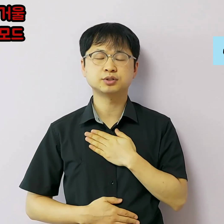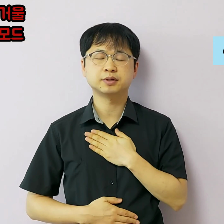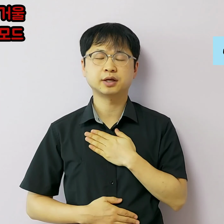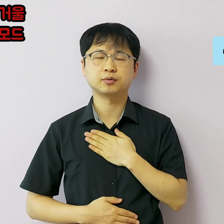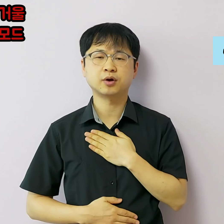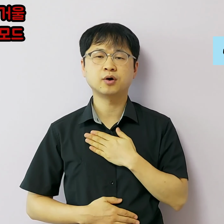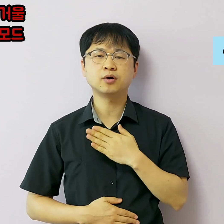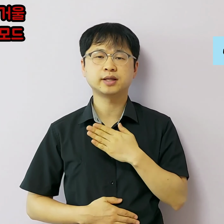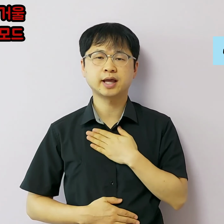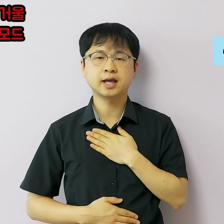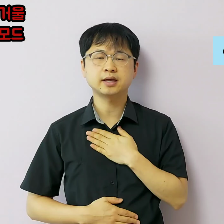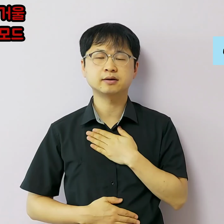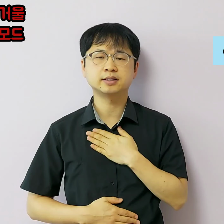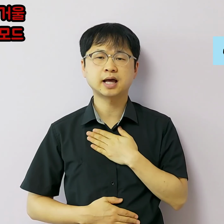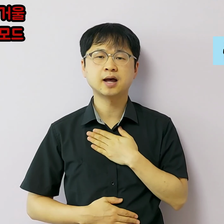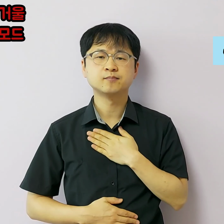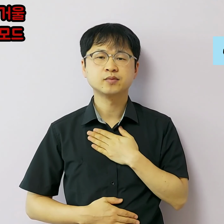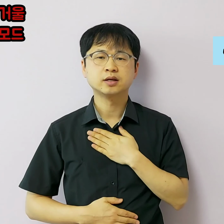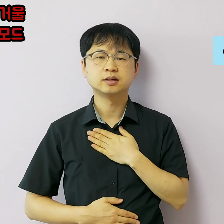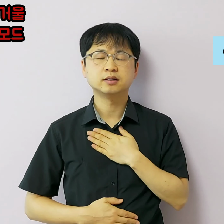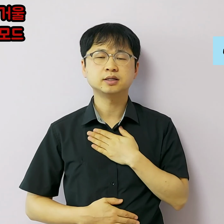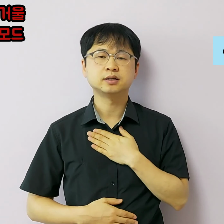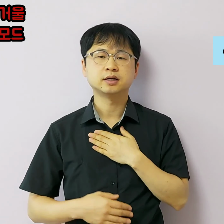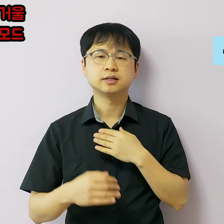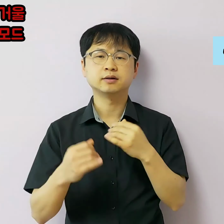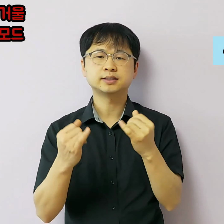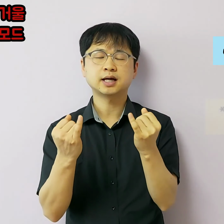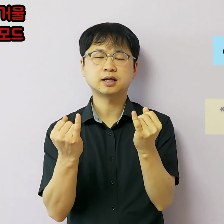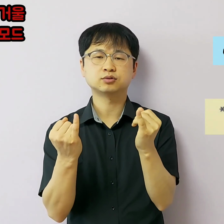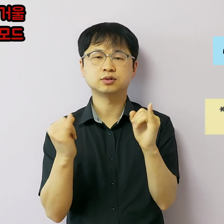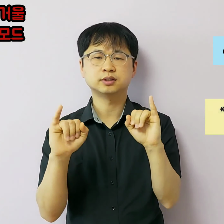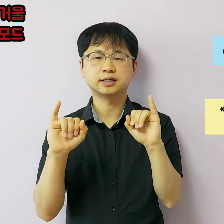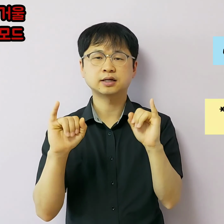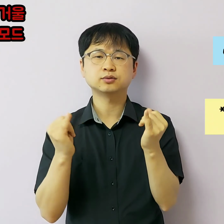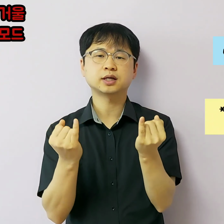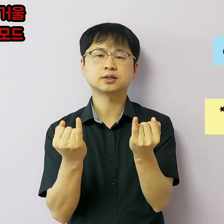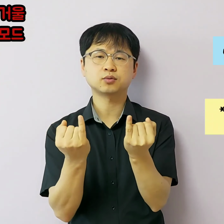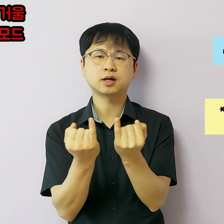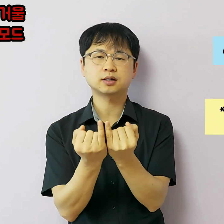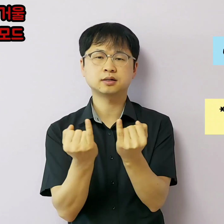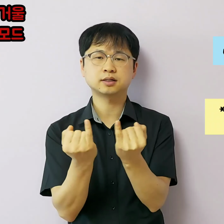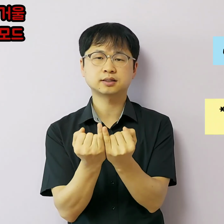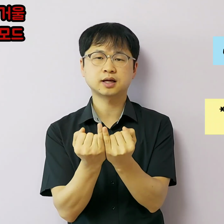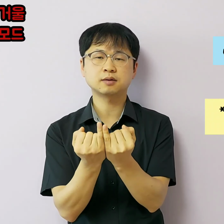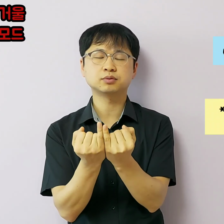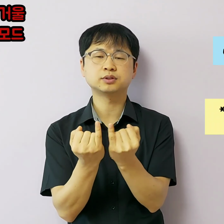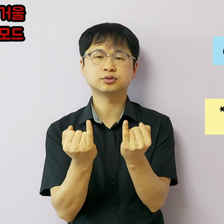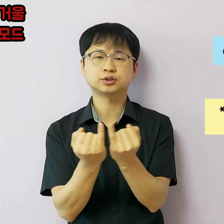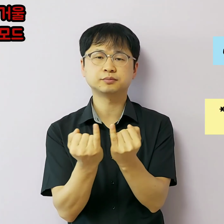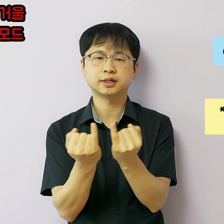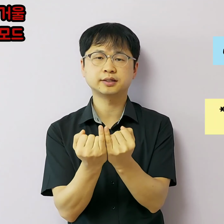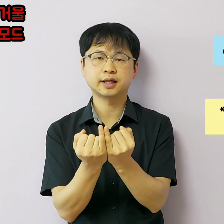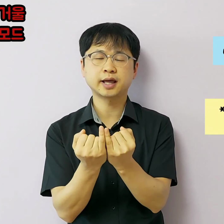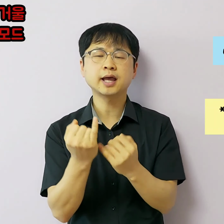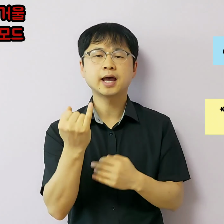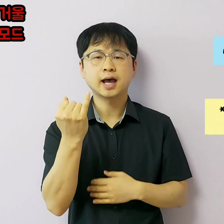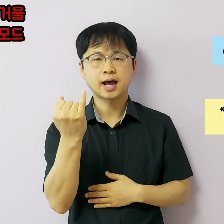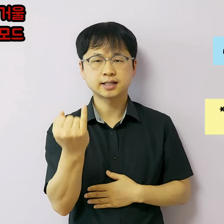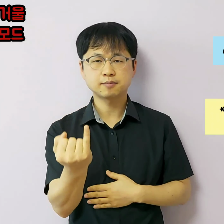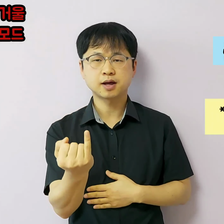대주시면 되고요. 네, 여인아. 여인, 여자라는 수어는 양손 새끼손가락을 딱딱 부딪혀 주시면 되는데